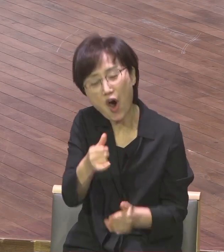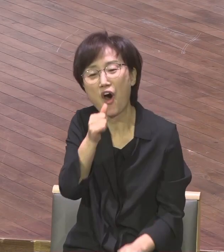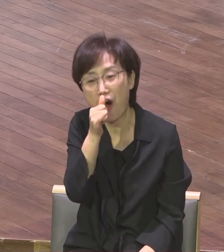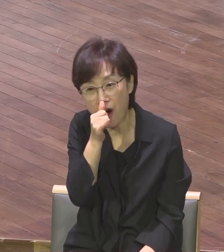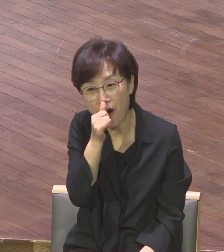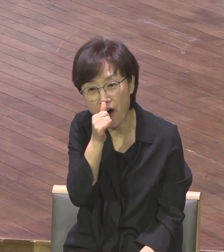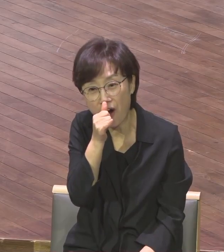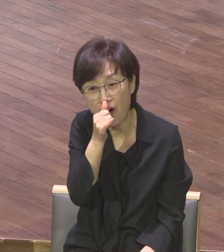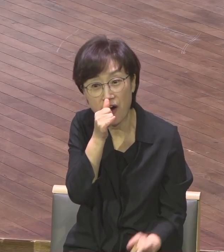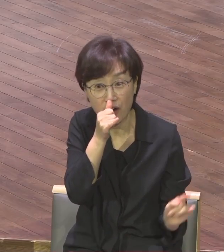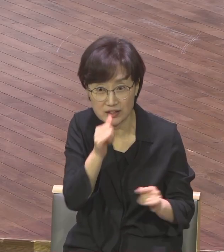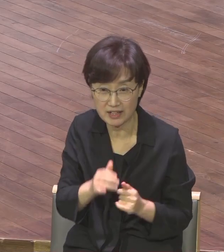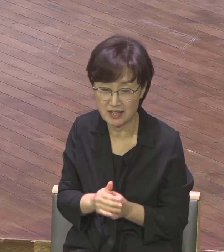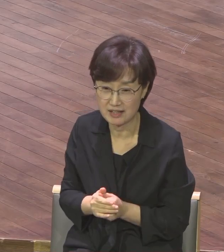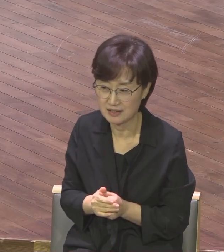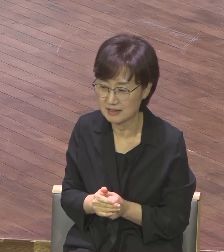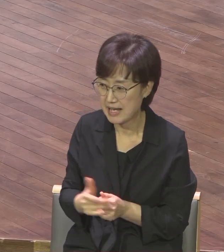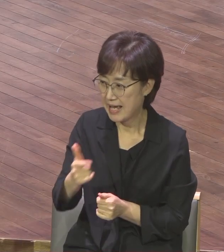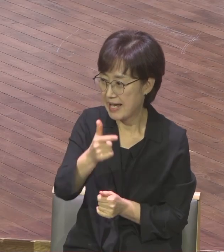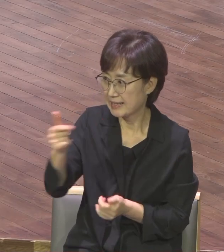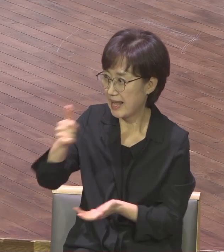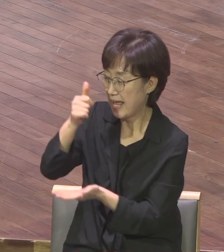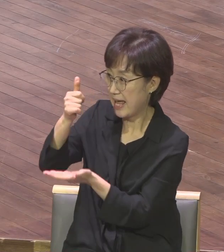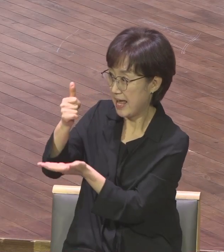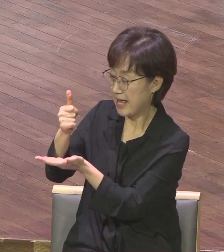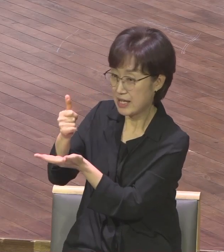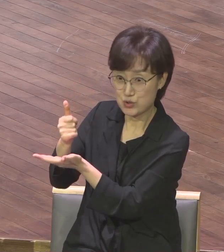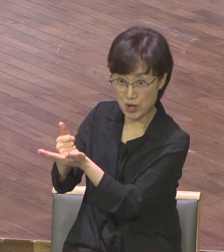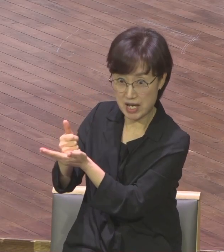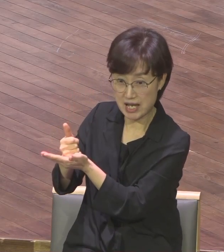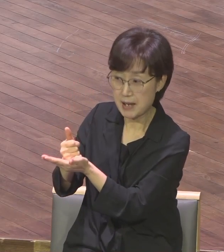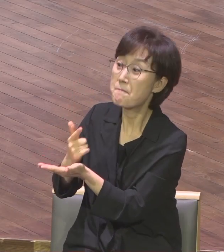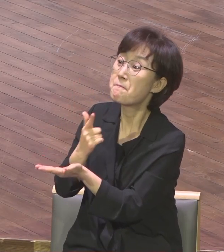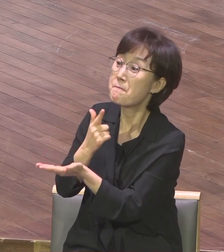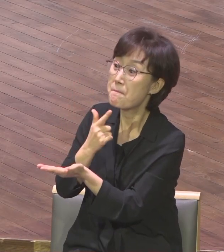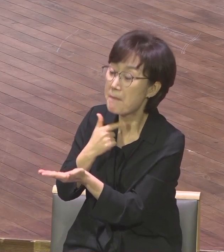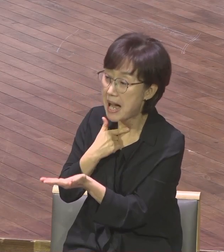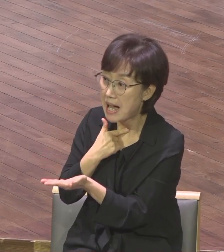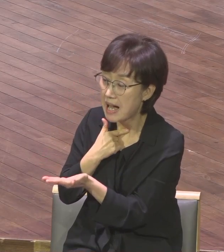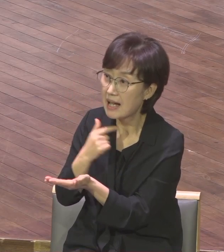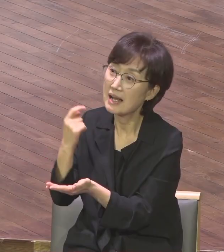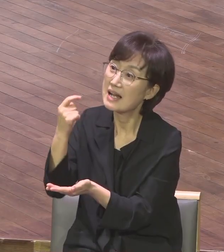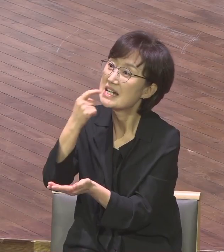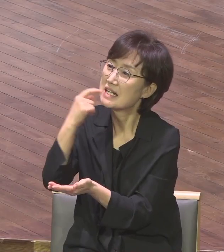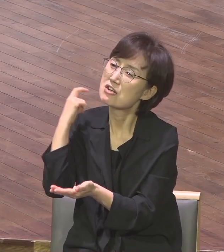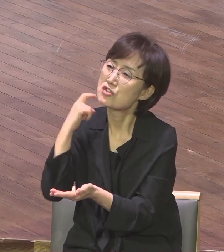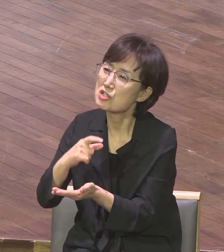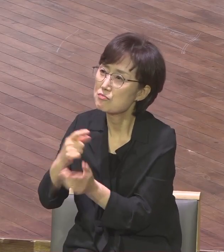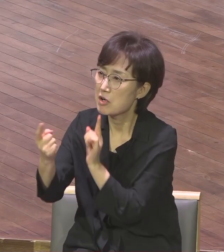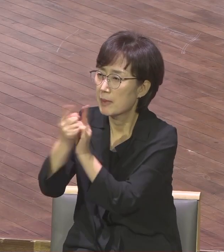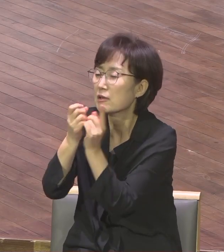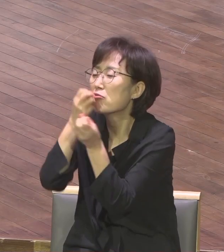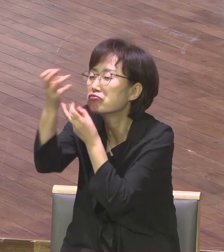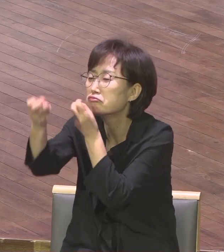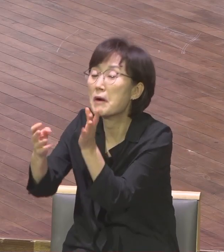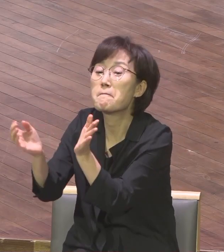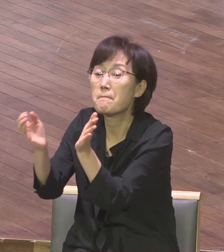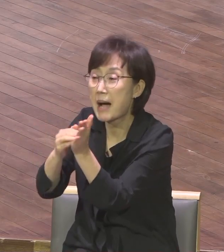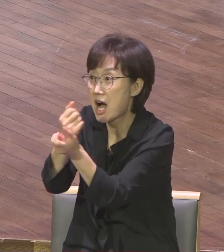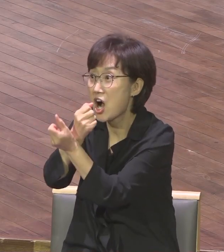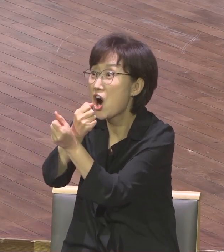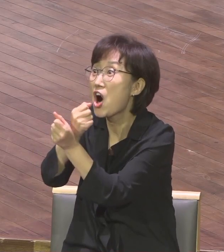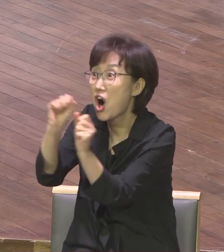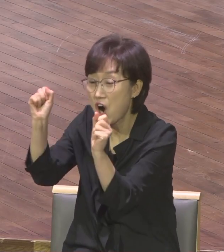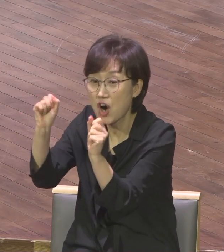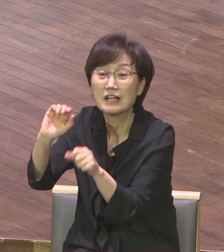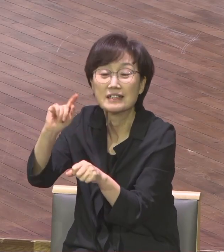대죄를 저지르고도 용서받은 영혼, 다시 말해서 고해성사를 한 사람들은